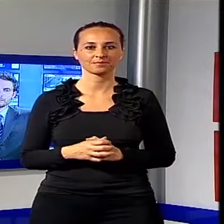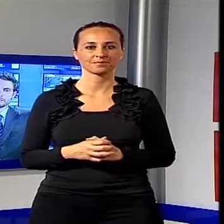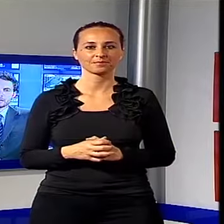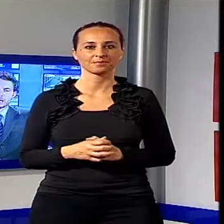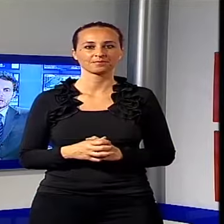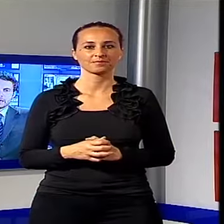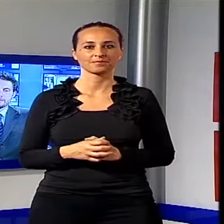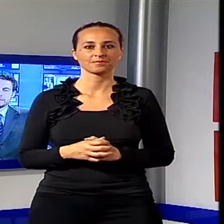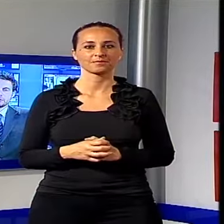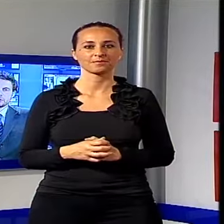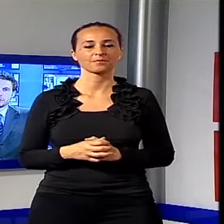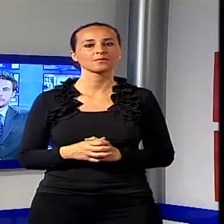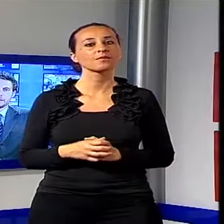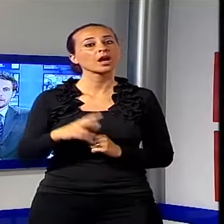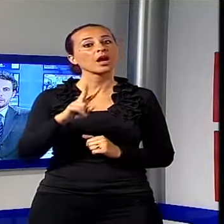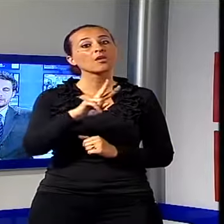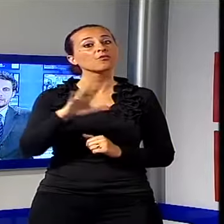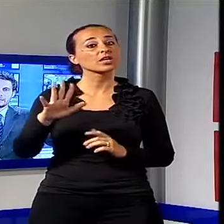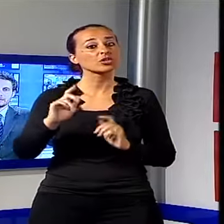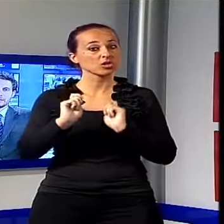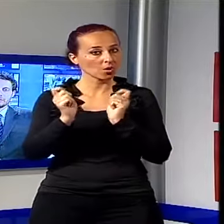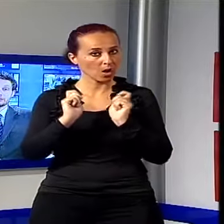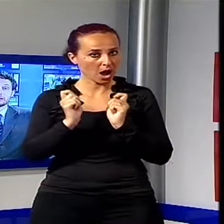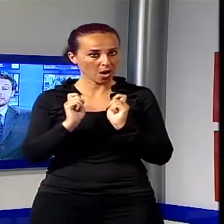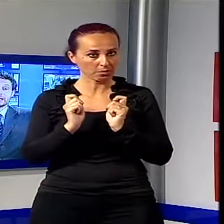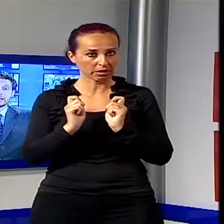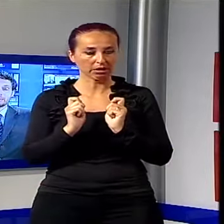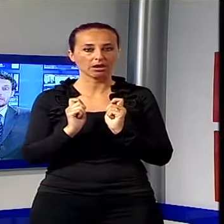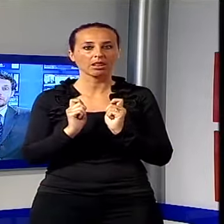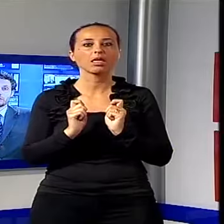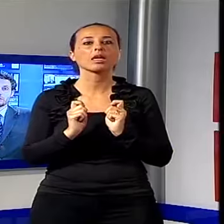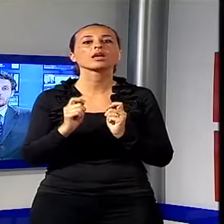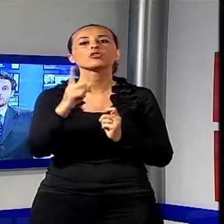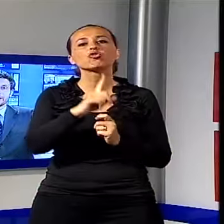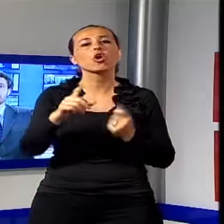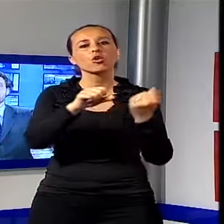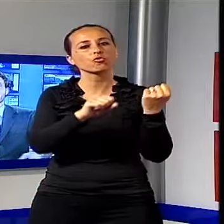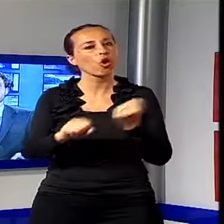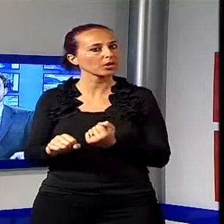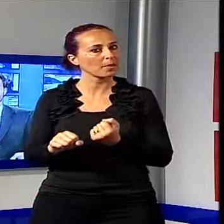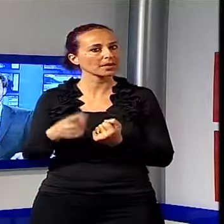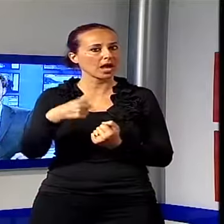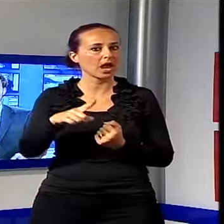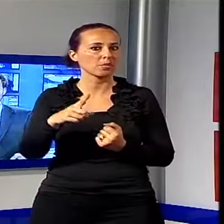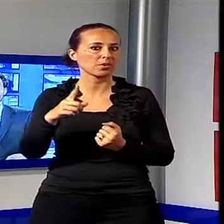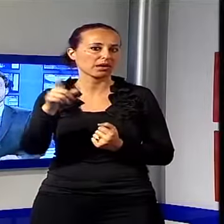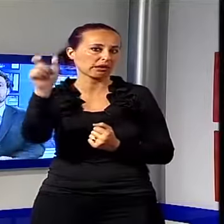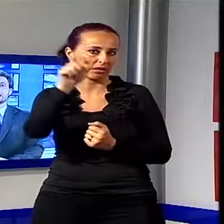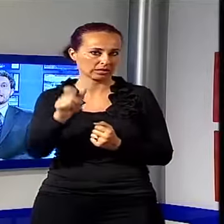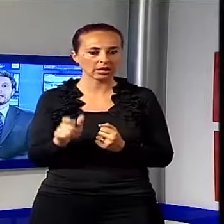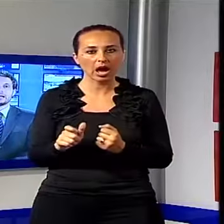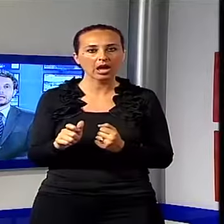E al 25 aprile a questa data fondamentale per il nostro paese è dedicata anche la